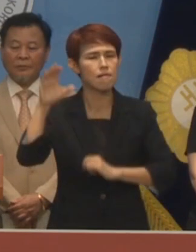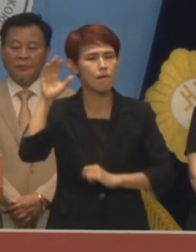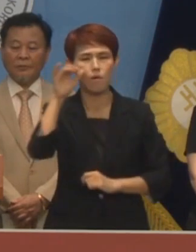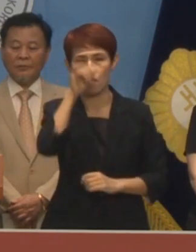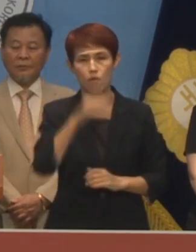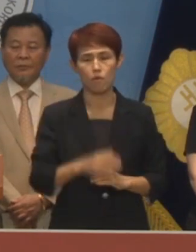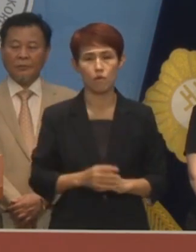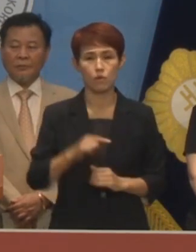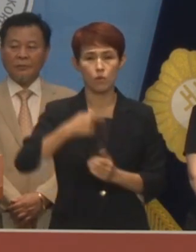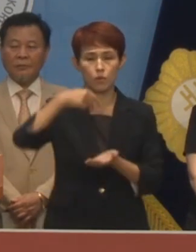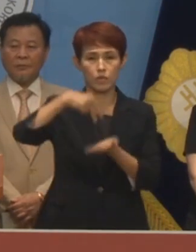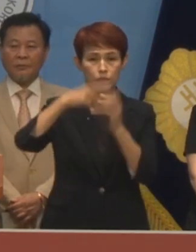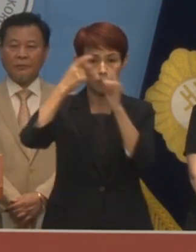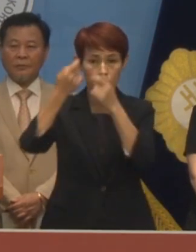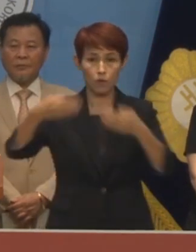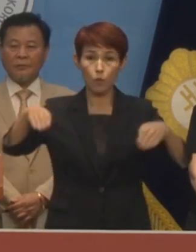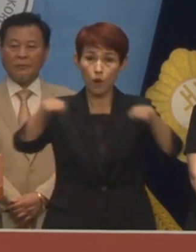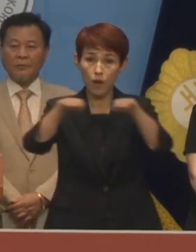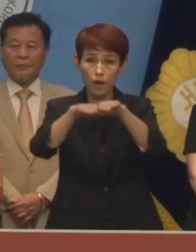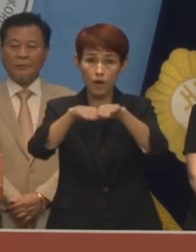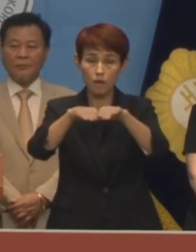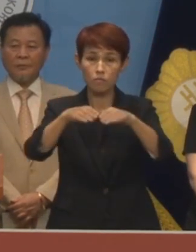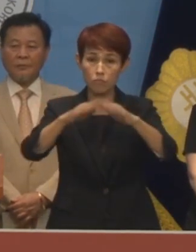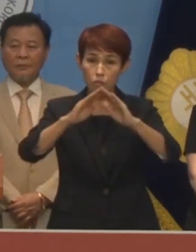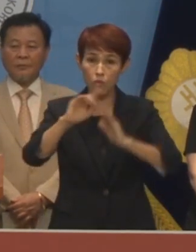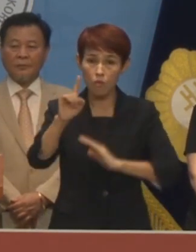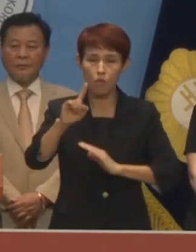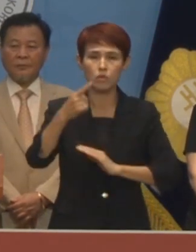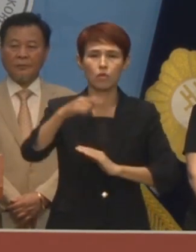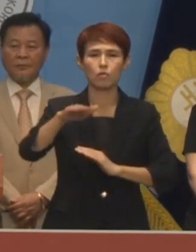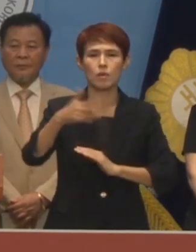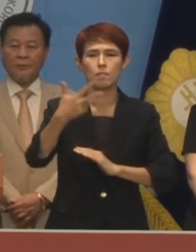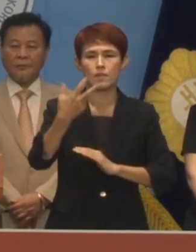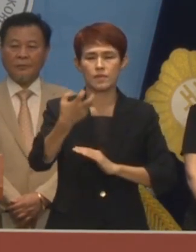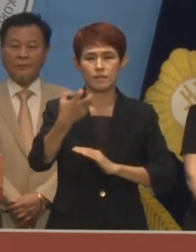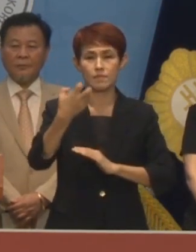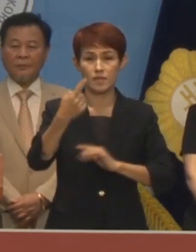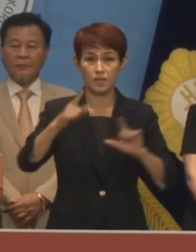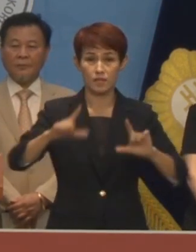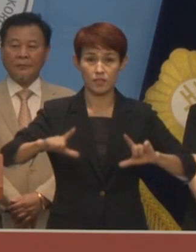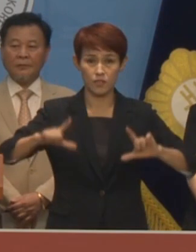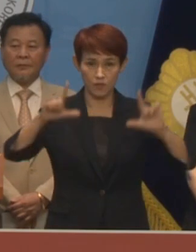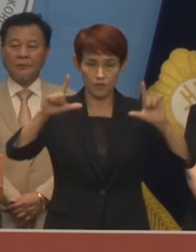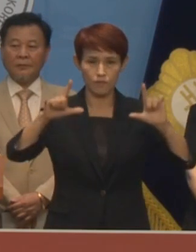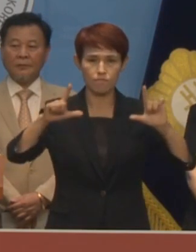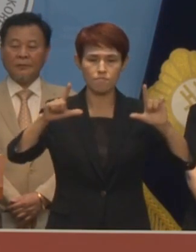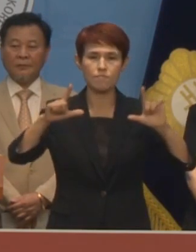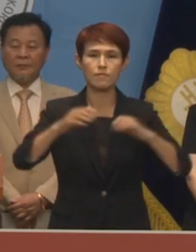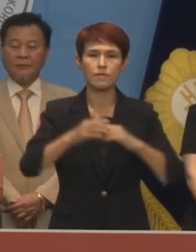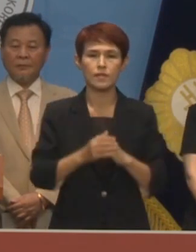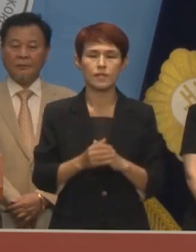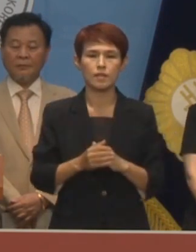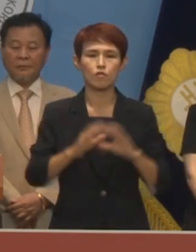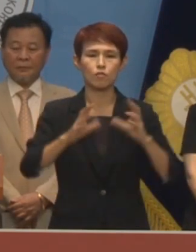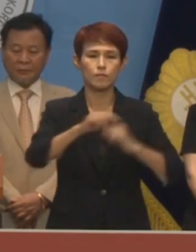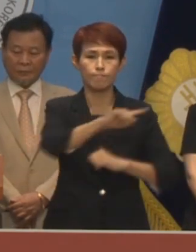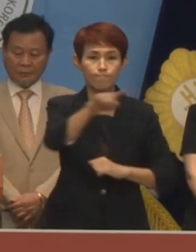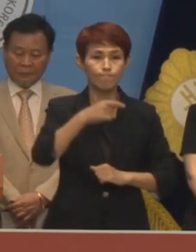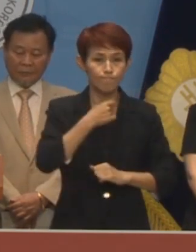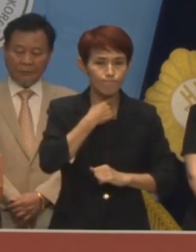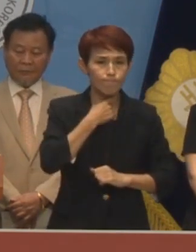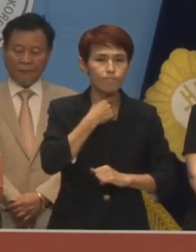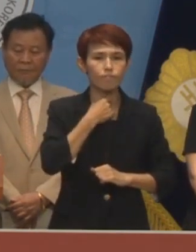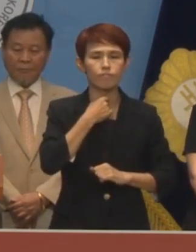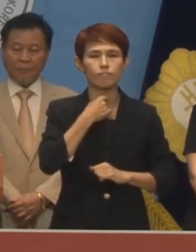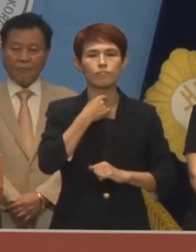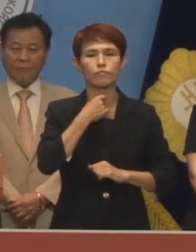독립기념관은 1982년 일본의 역사 교과서 왜곡에 맞서 강력히 대응하라는 국민의 뜻에 따라